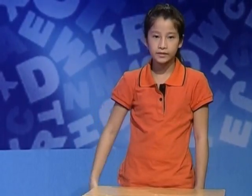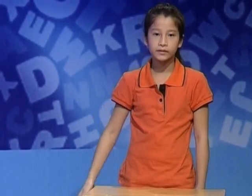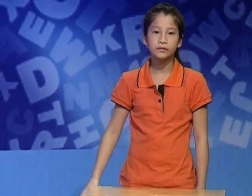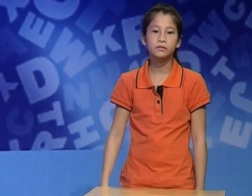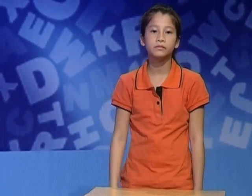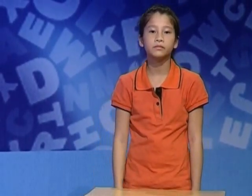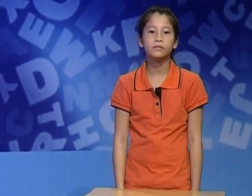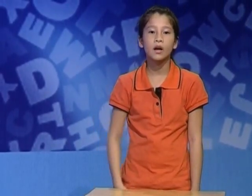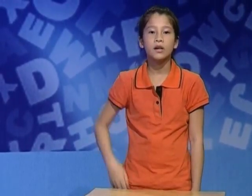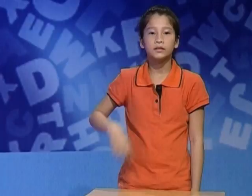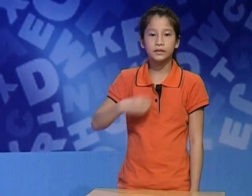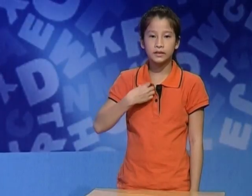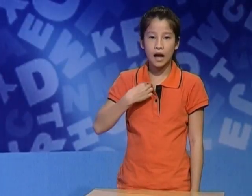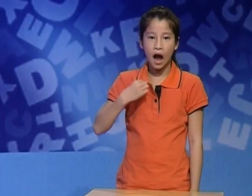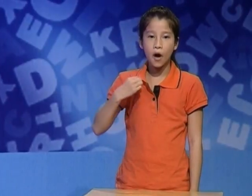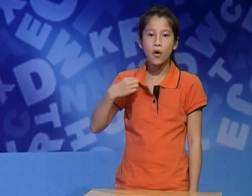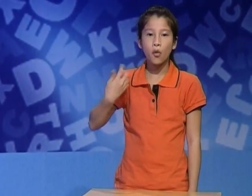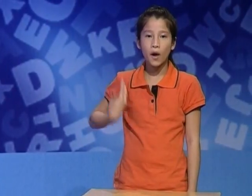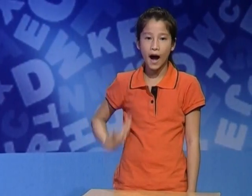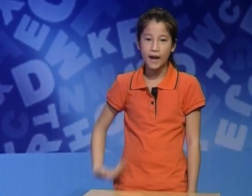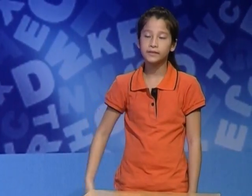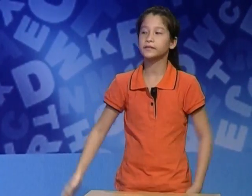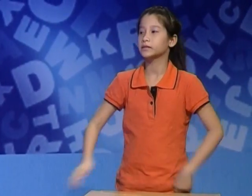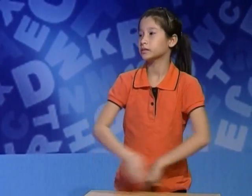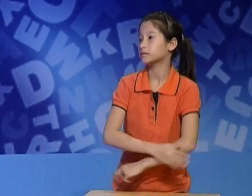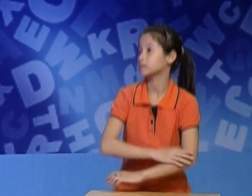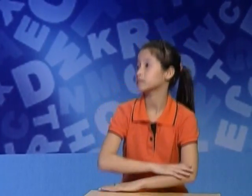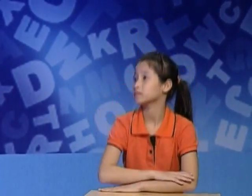Đây là ký hiệu áo dài đấy các em ạ. Bạn làm ký hiệu áo dài đúng rồi.